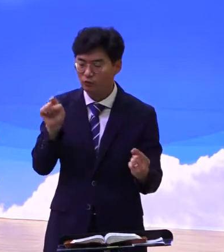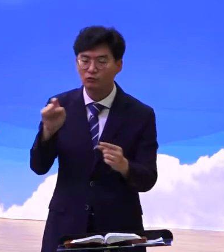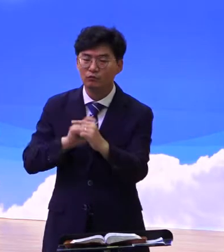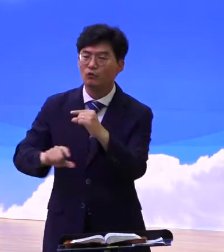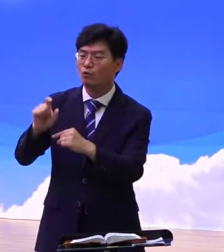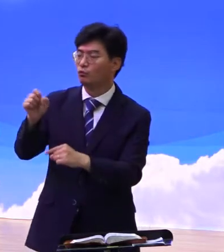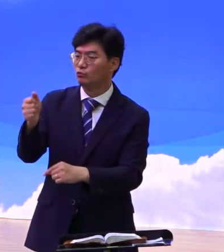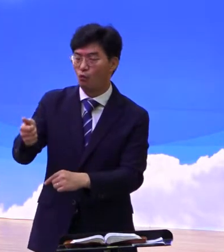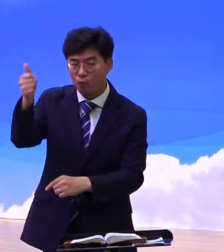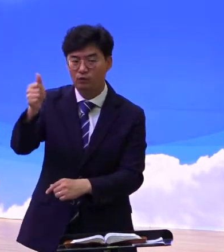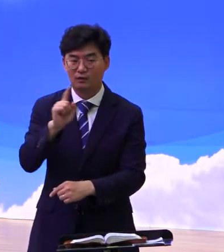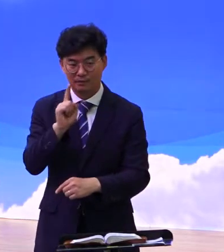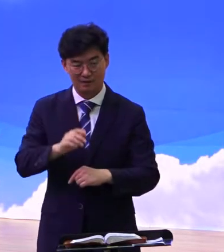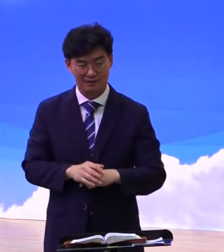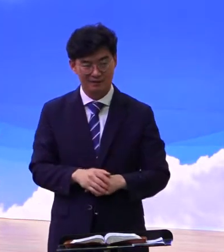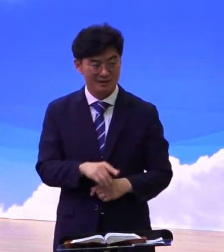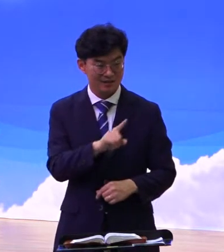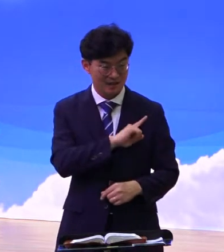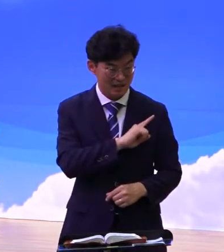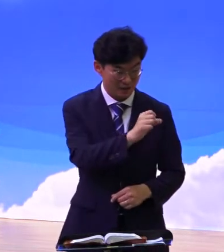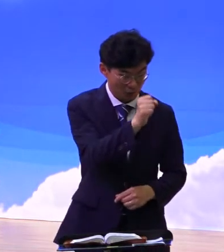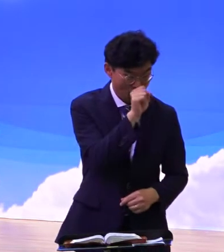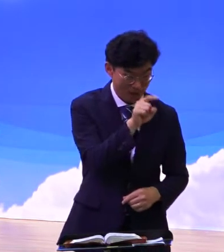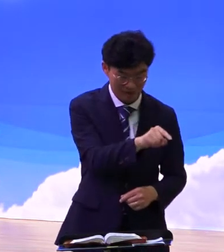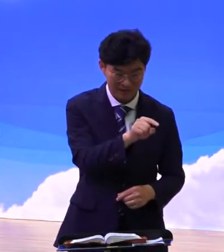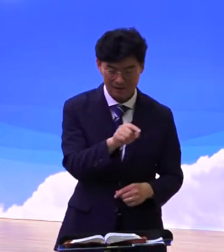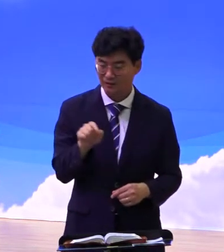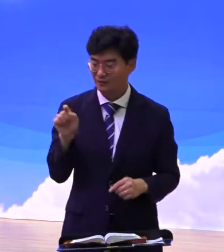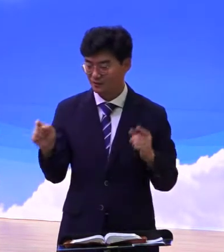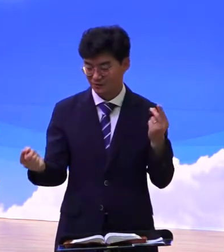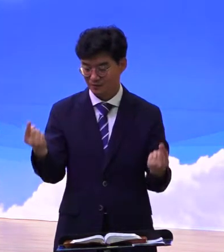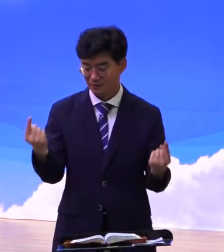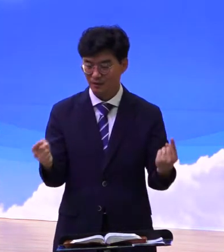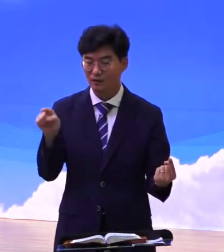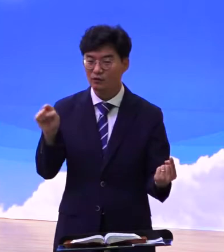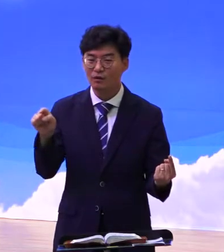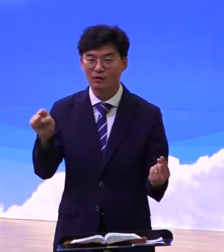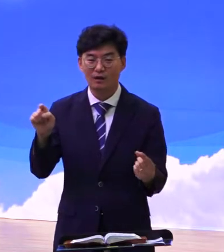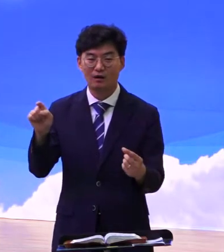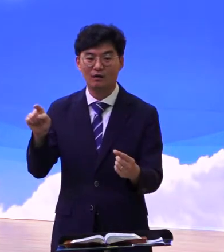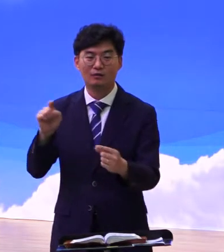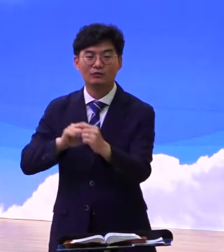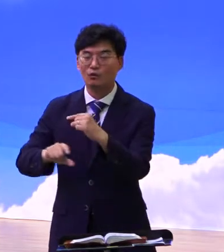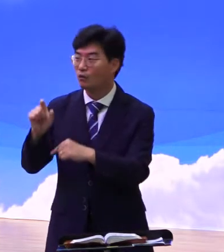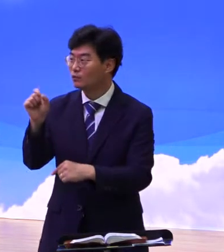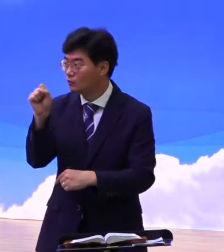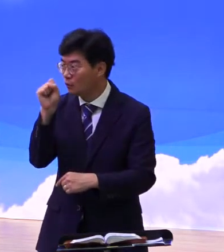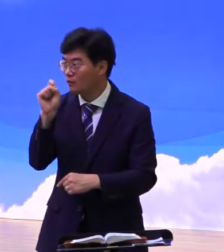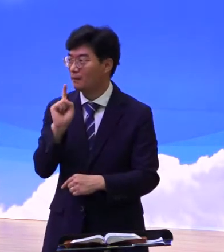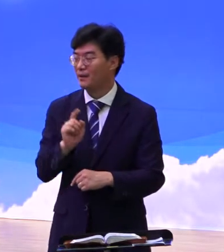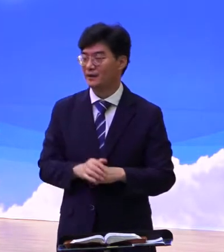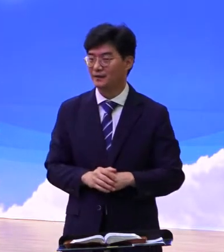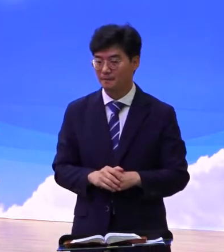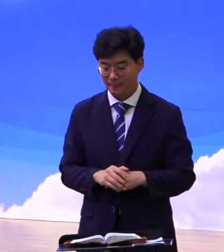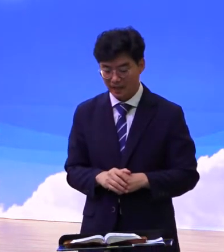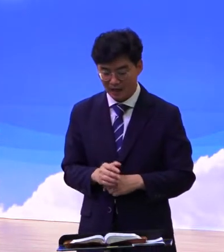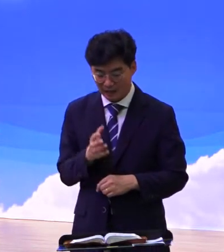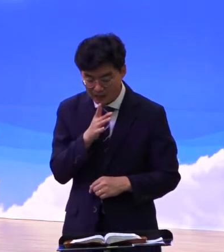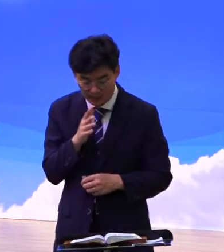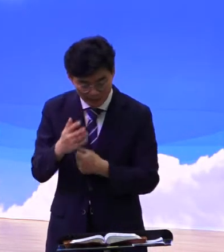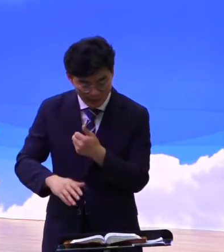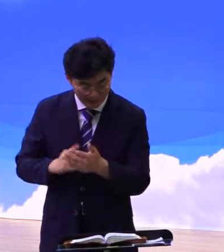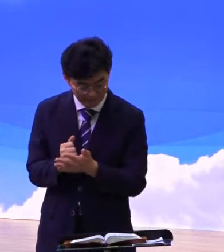여러분, 내가 정말 하나님의 말씀을 간절한 마음으로 받고 있는가 하는 것을 생각해